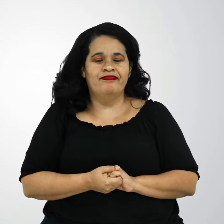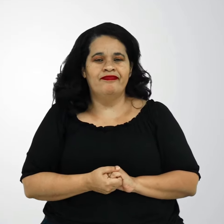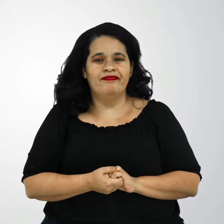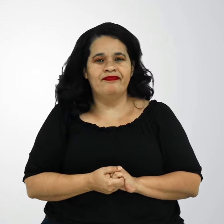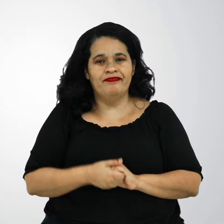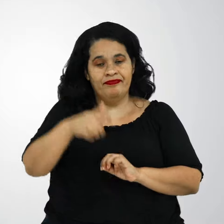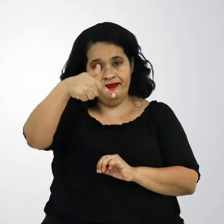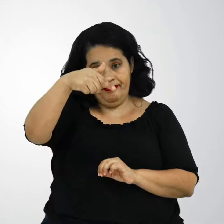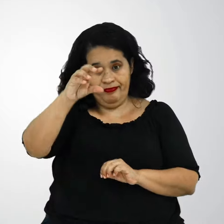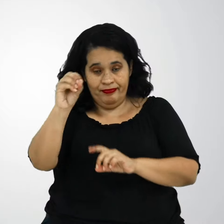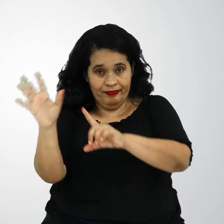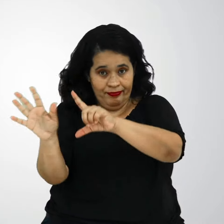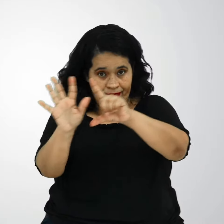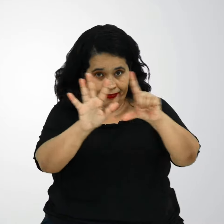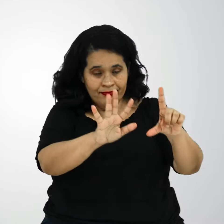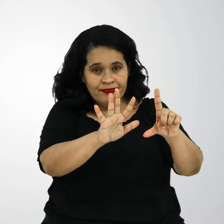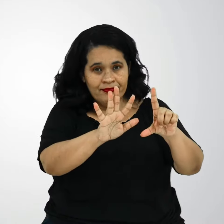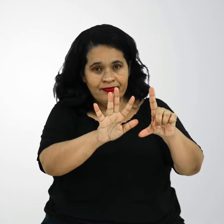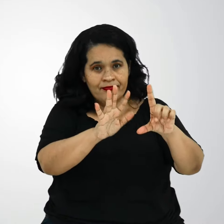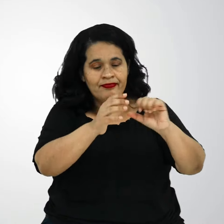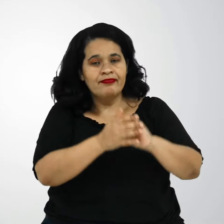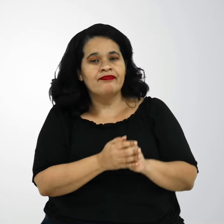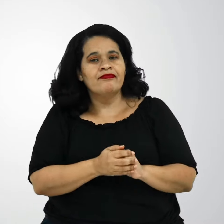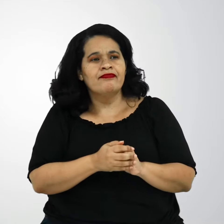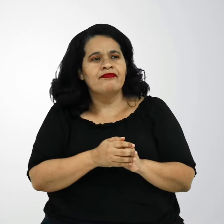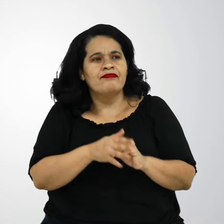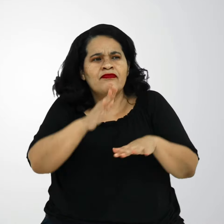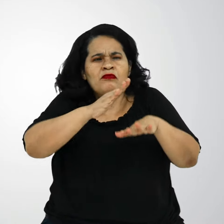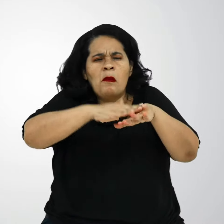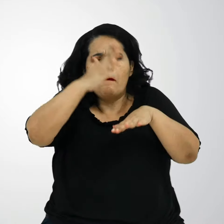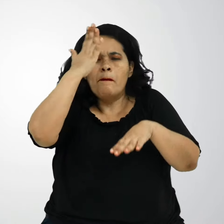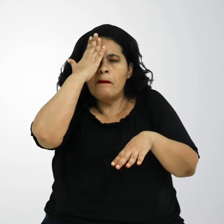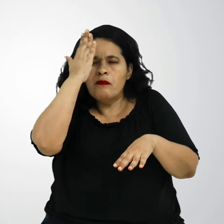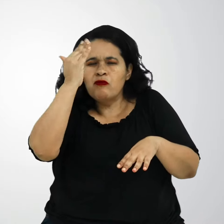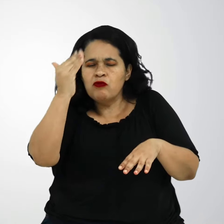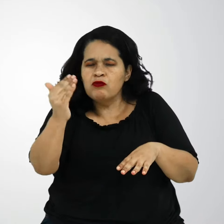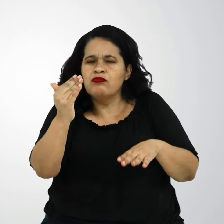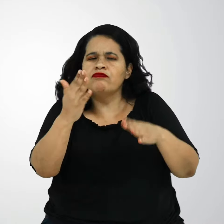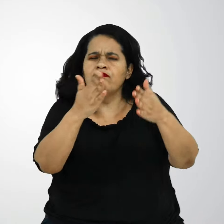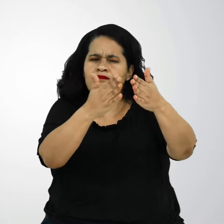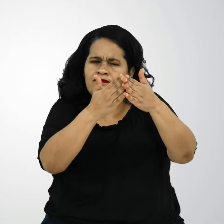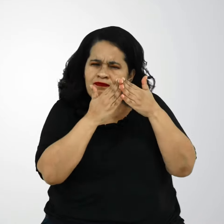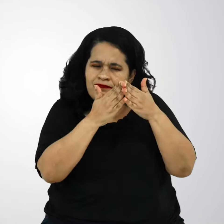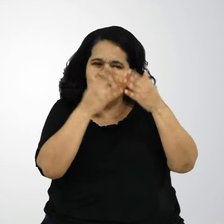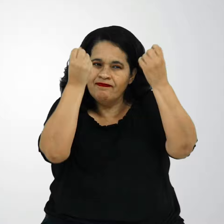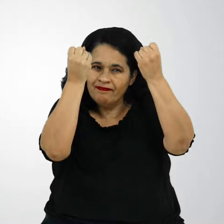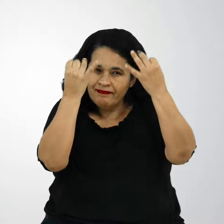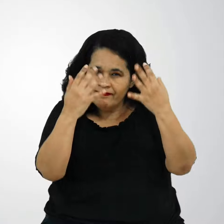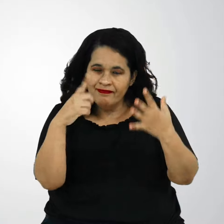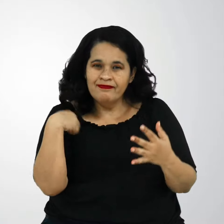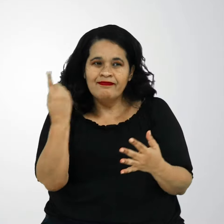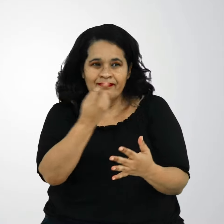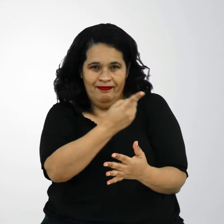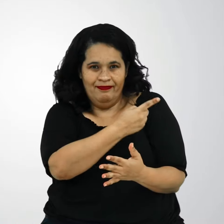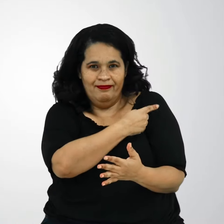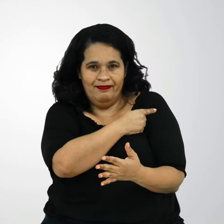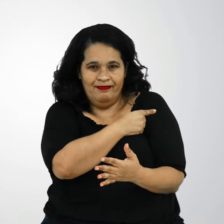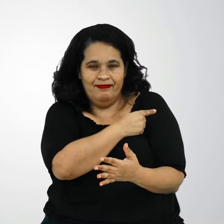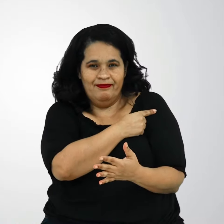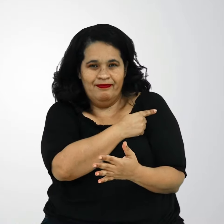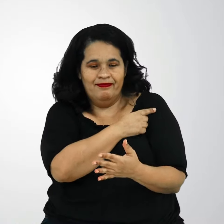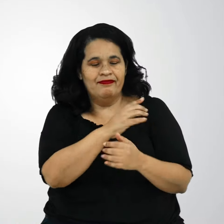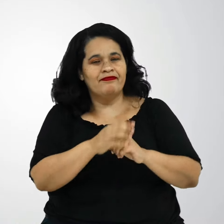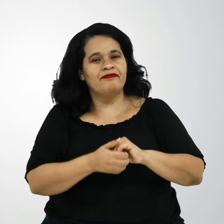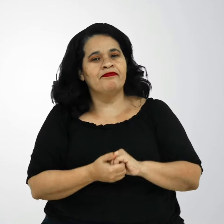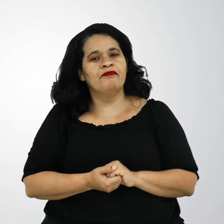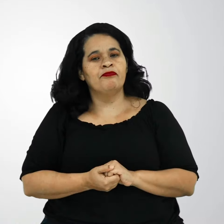70 semanas, né? Mas essa outra que é mais famosa um pouco, que tem essa ideia do lapso de tempo. Fala um pouco para a gente fechar aqui o nosso programa